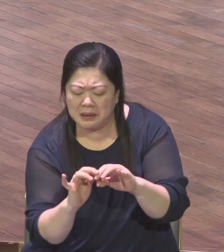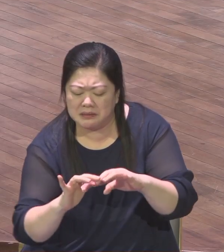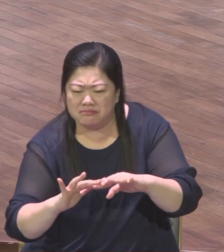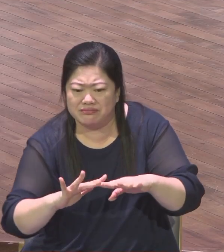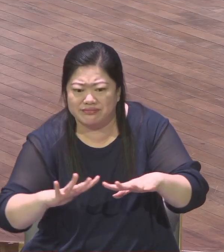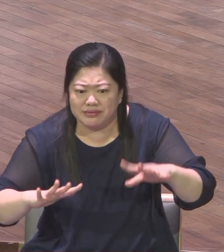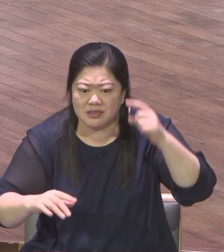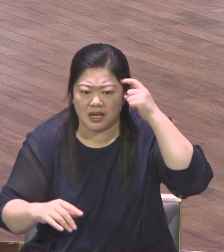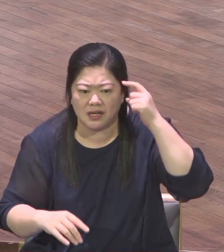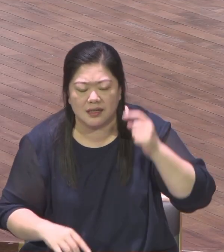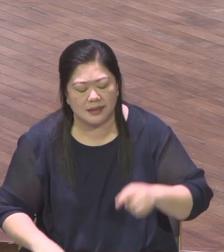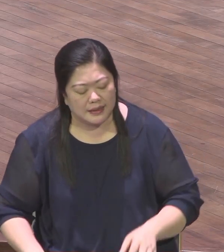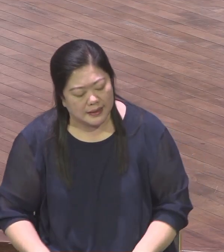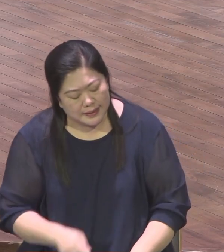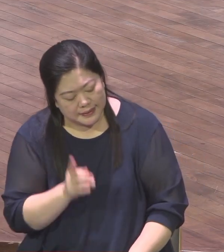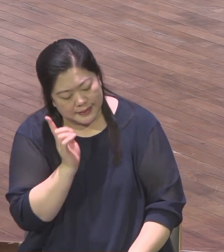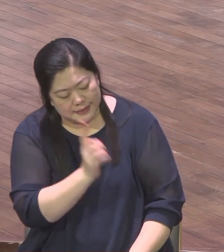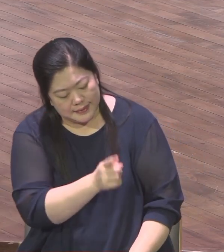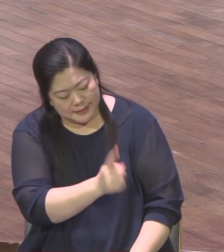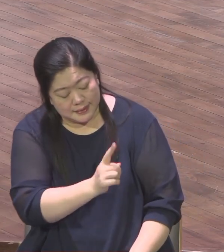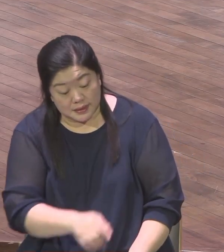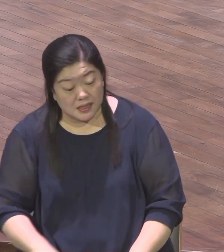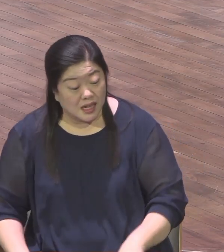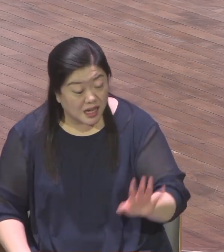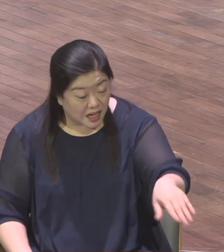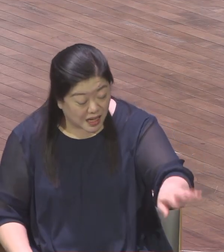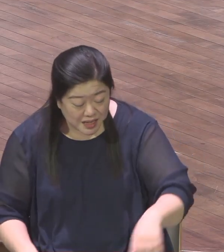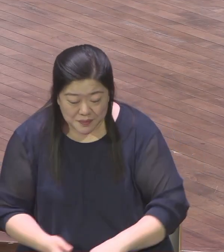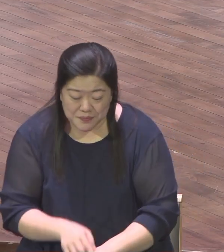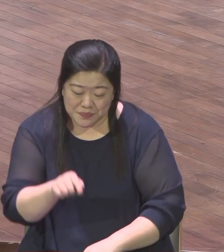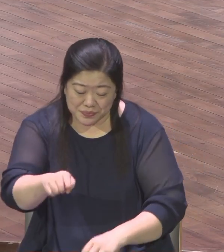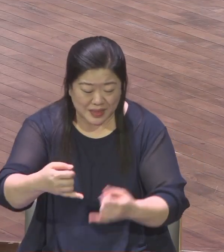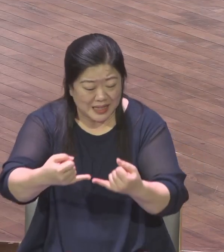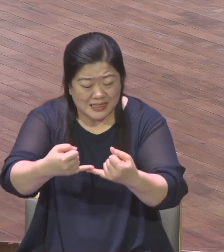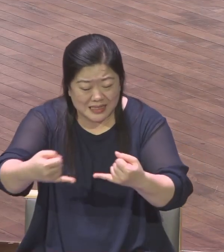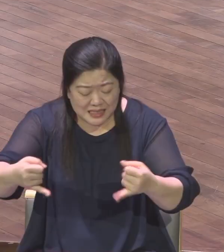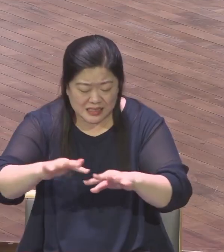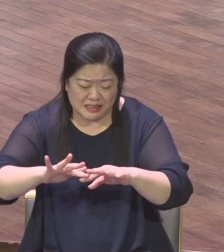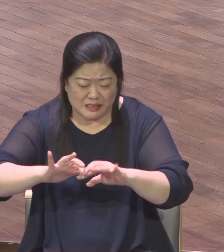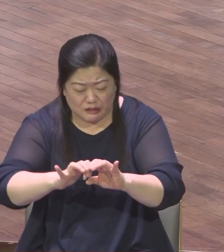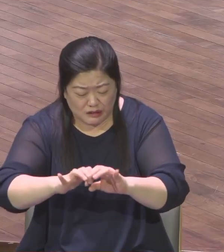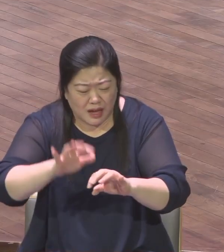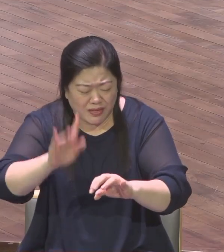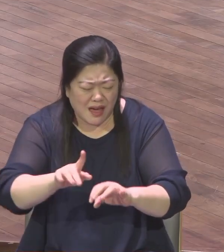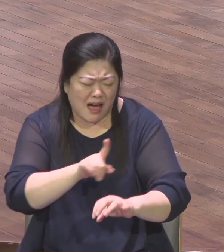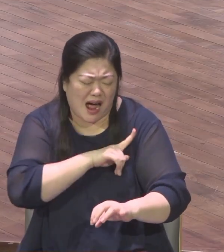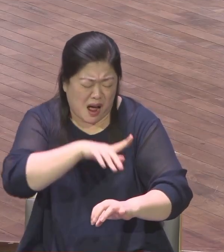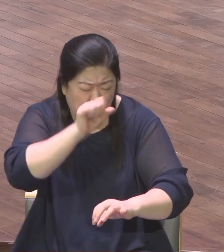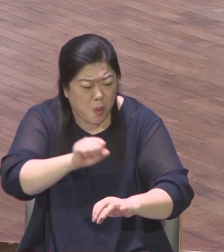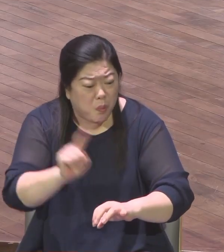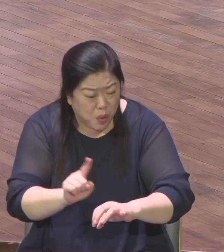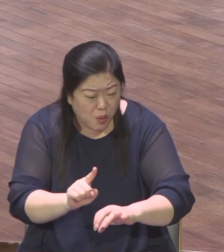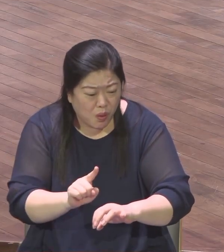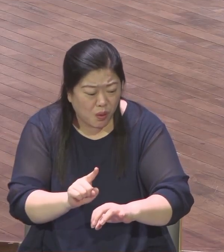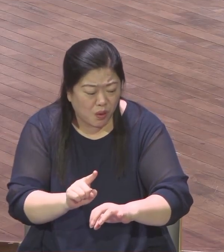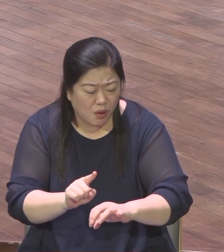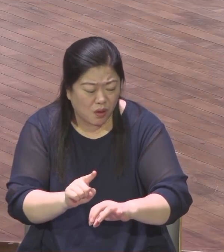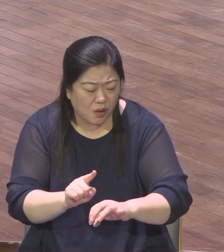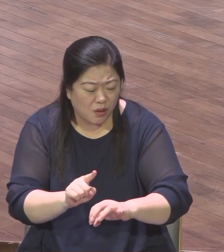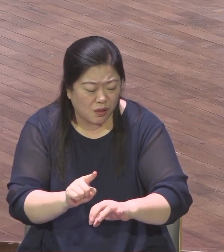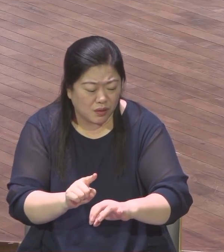그러자 공장장이 이렇게 이야기했습니다. 실이 엉켰을 때 취할 수 있는 최선의 방법은